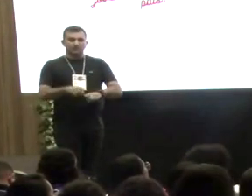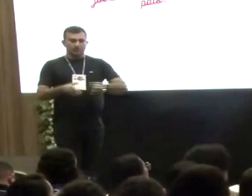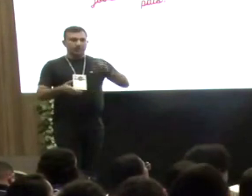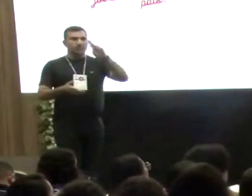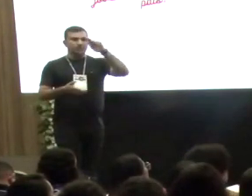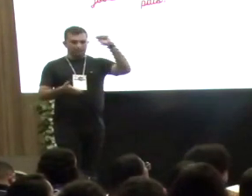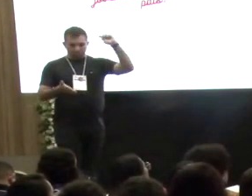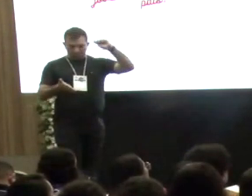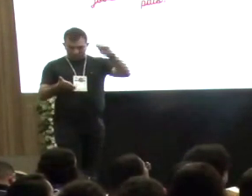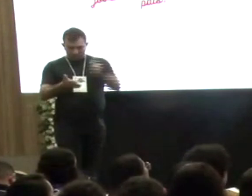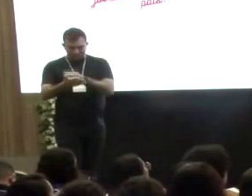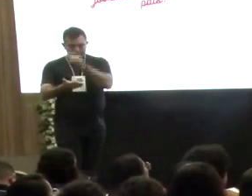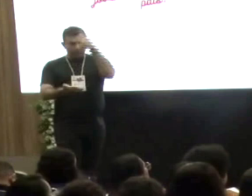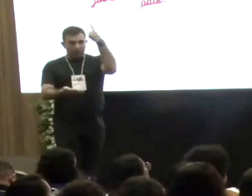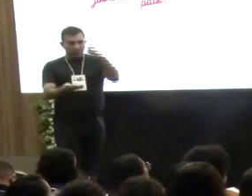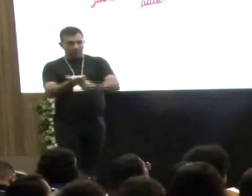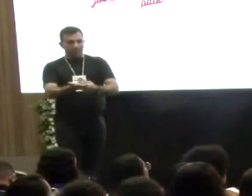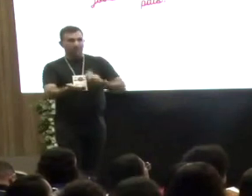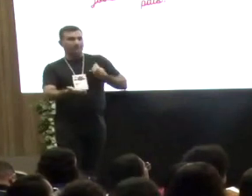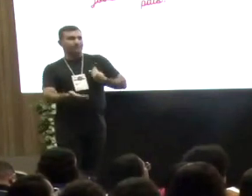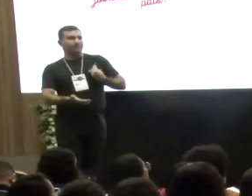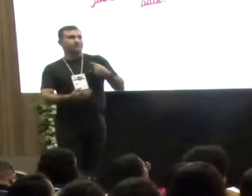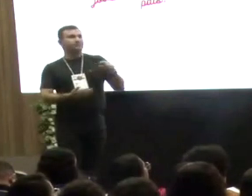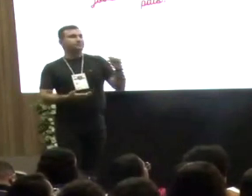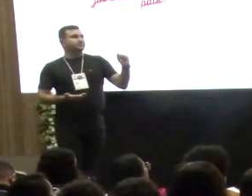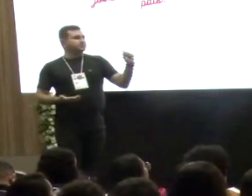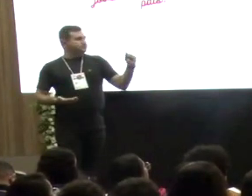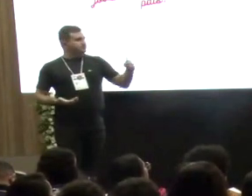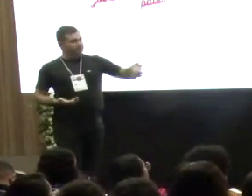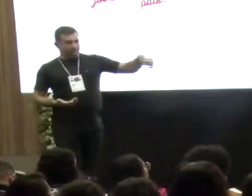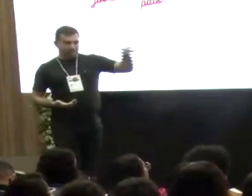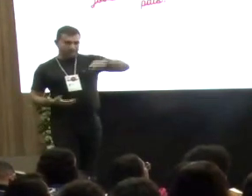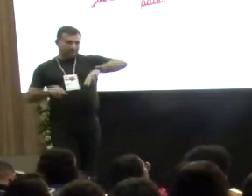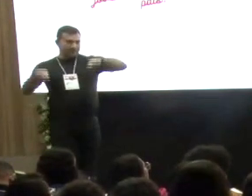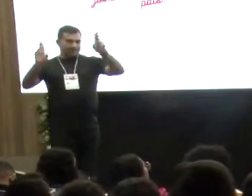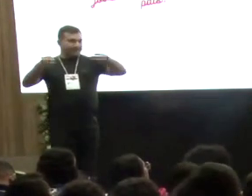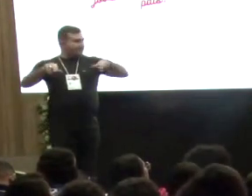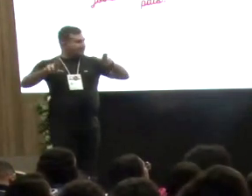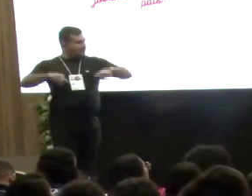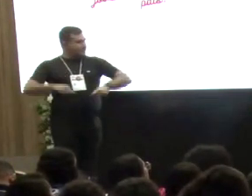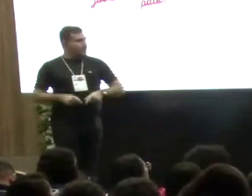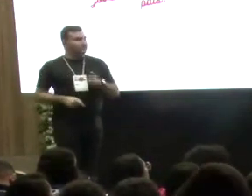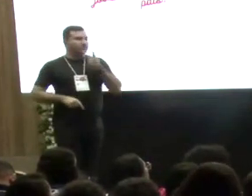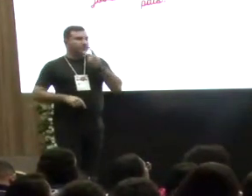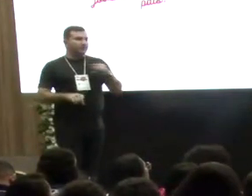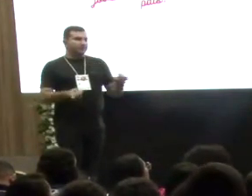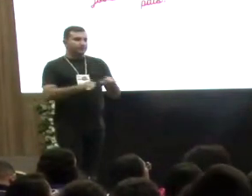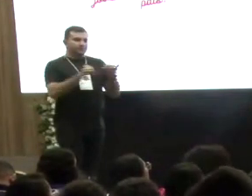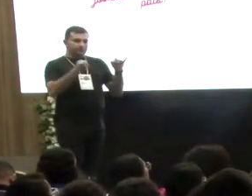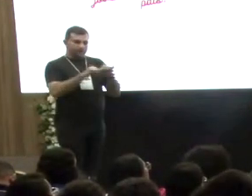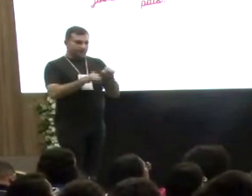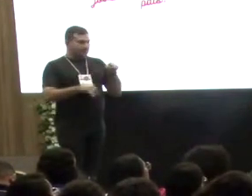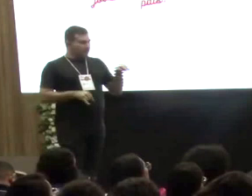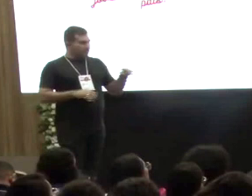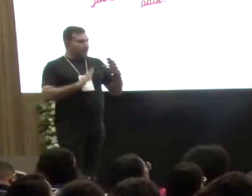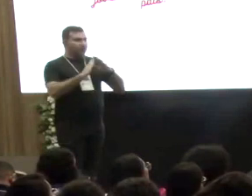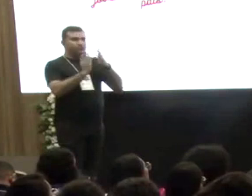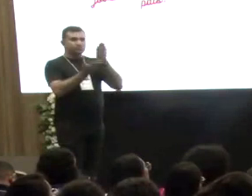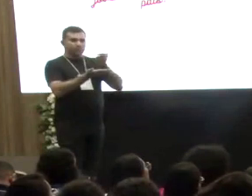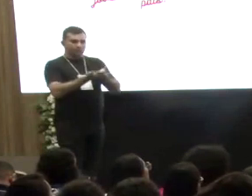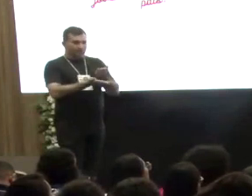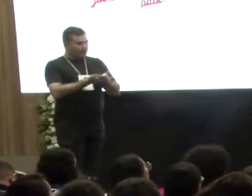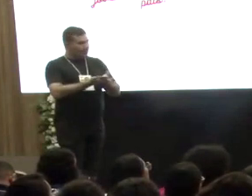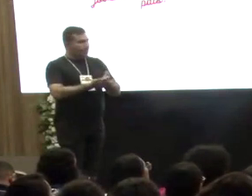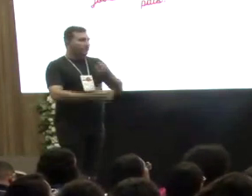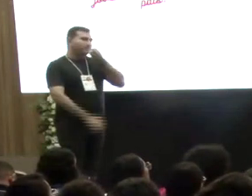um termo de compromisso com a vida de nunca mais falar aquela besteira de que a escola de antigamente é